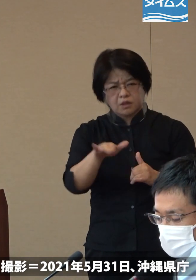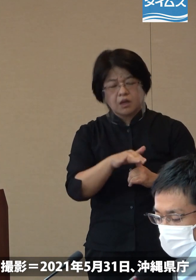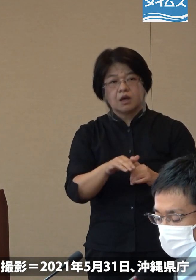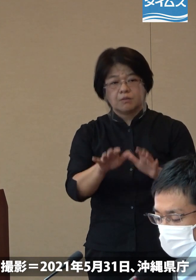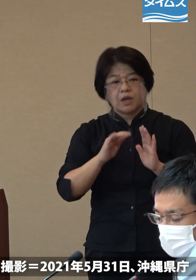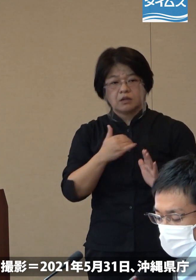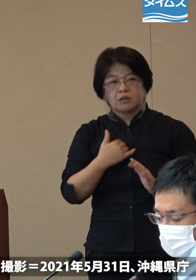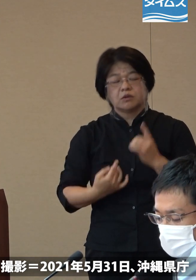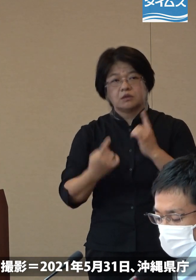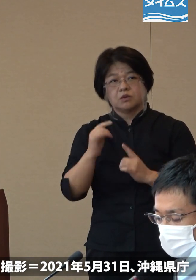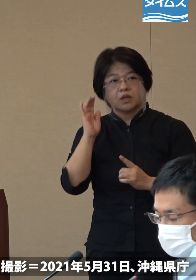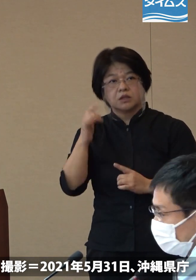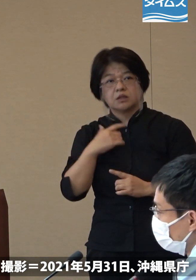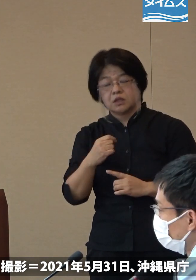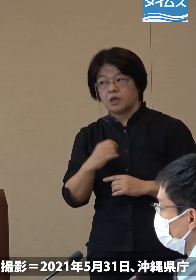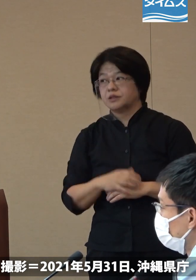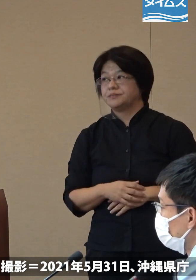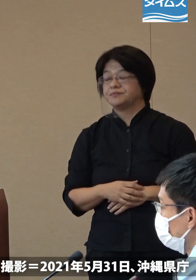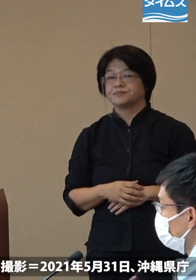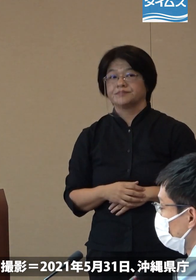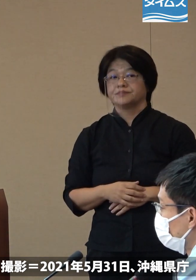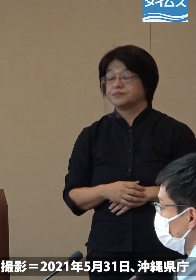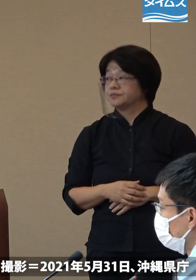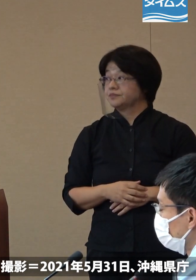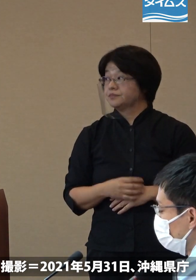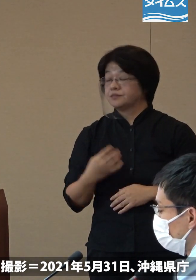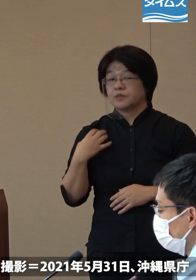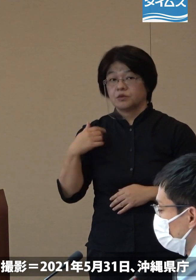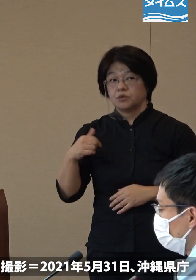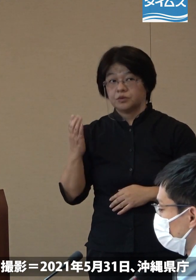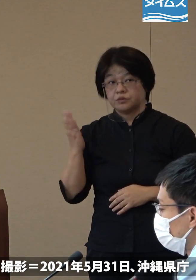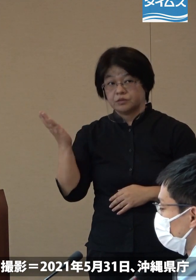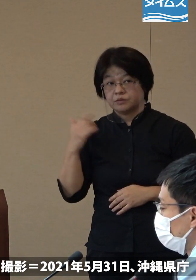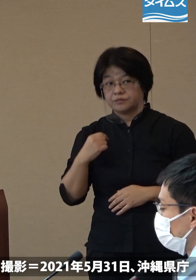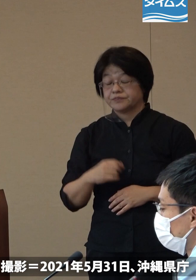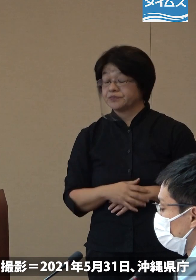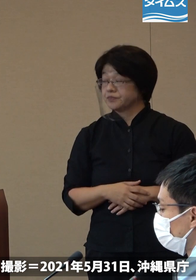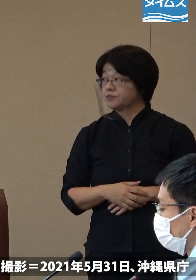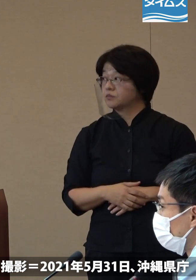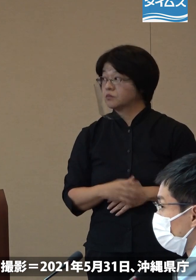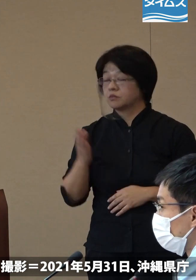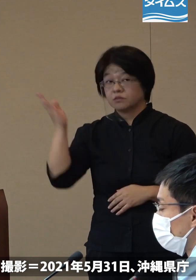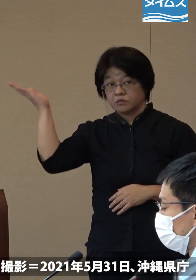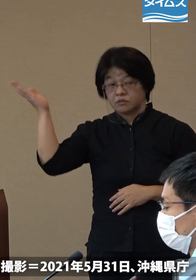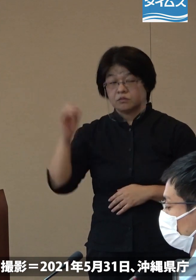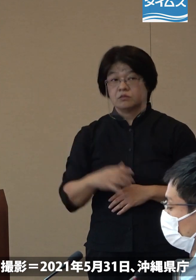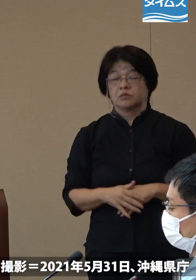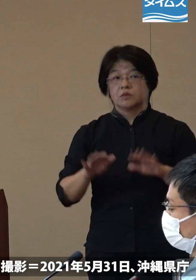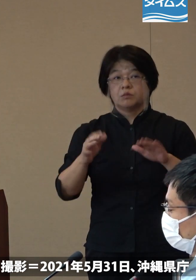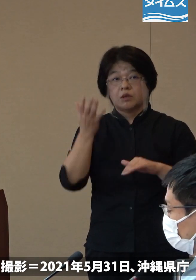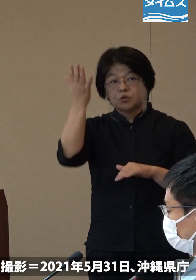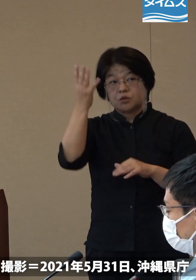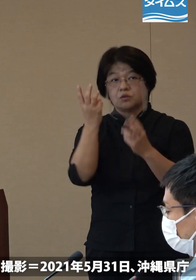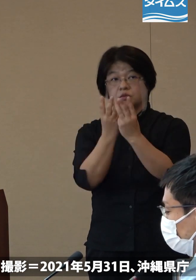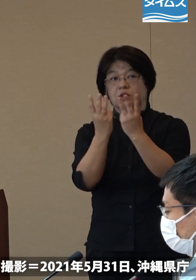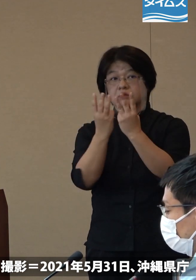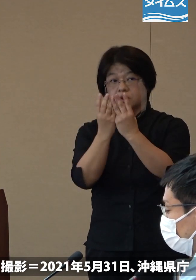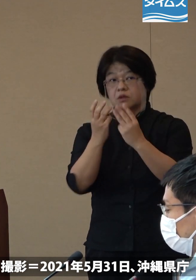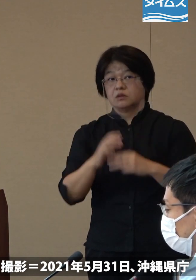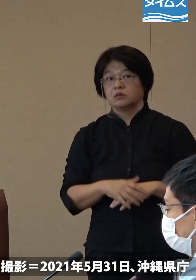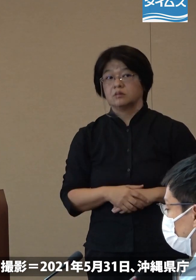、 いや数はですね、ちょっと報告してください。 国が想定している